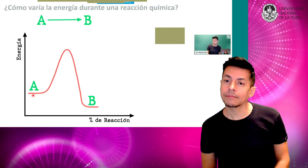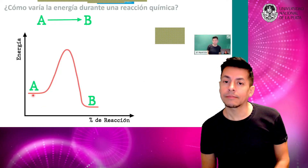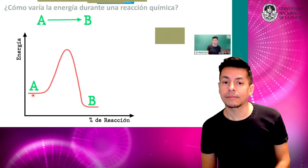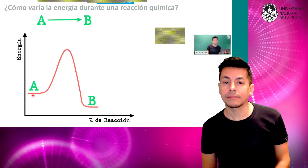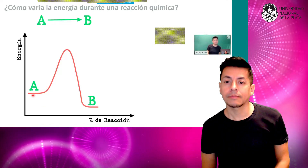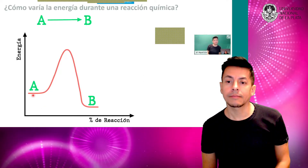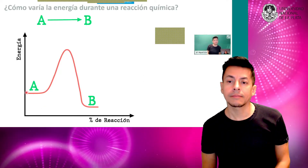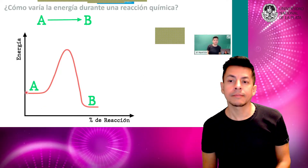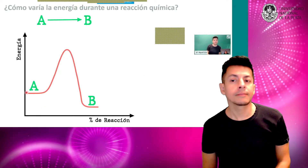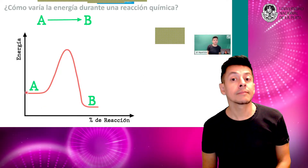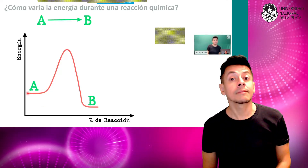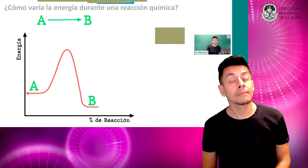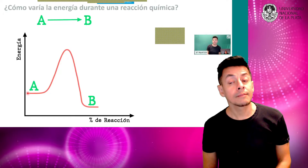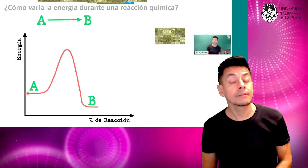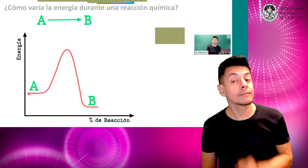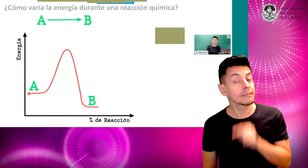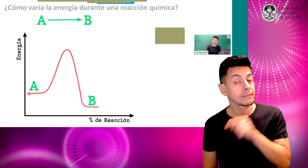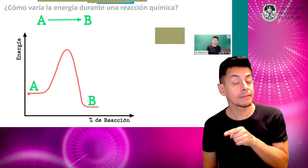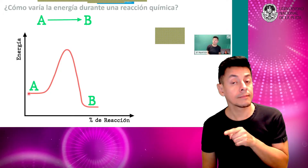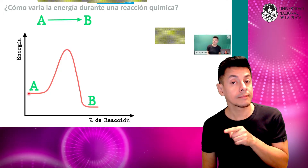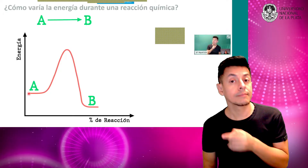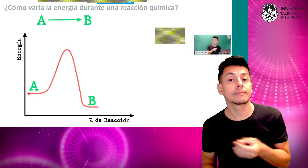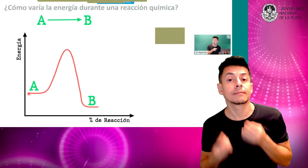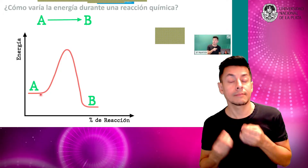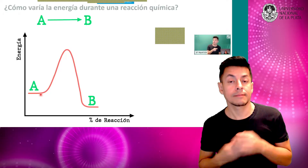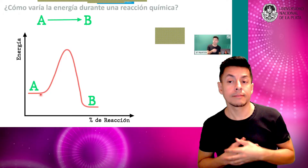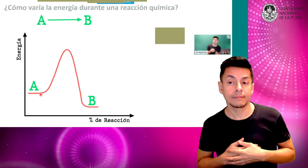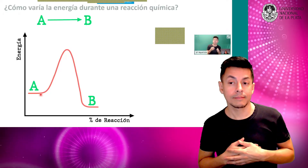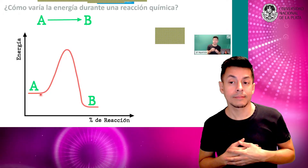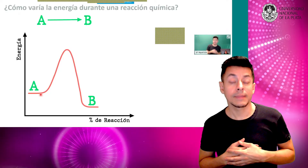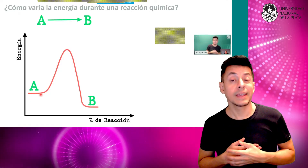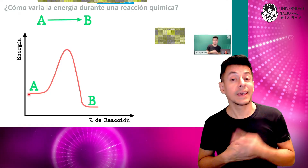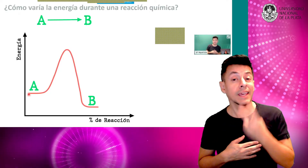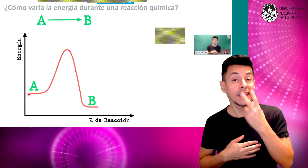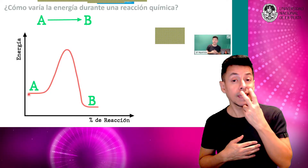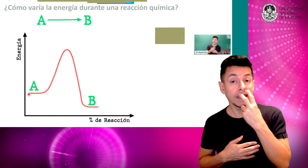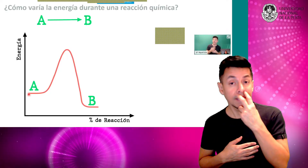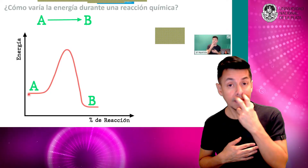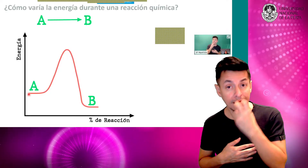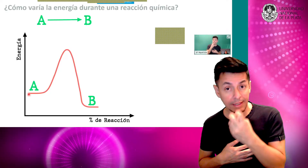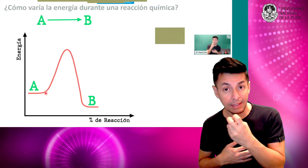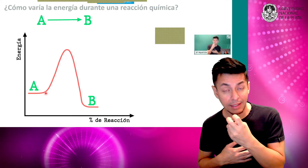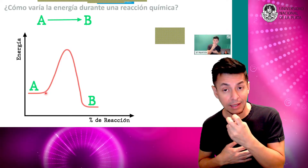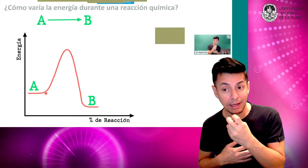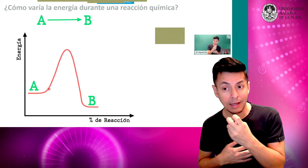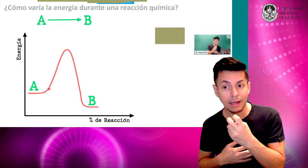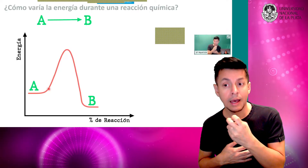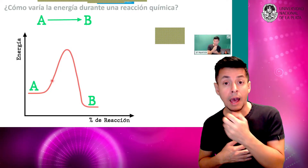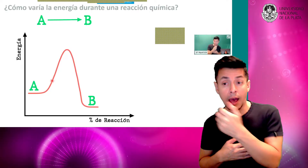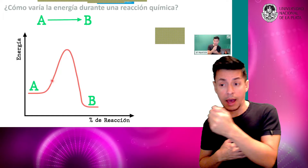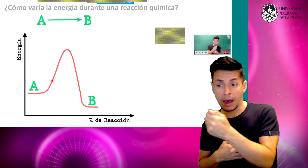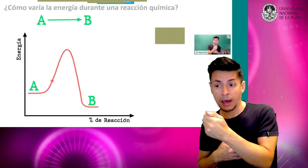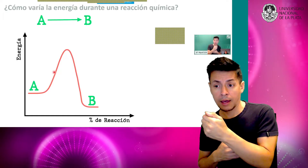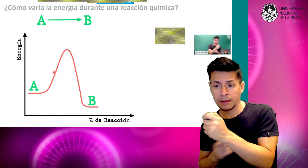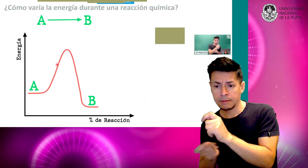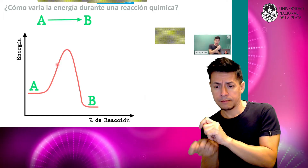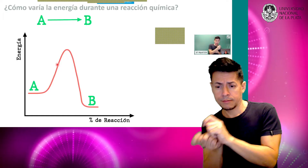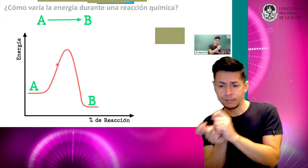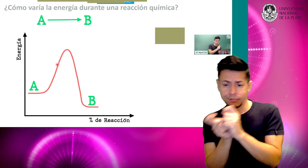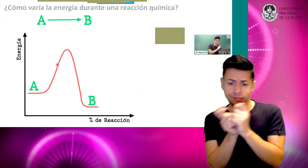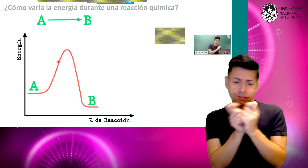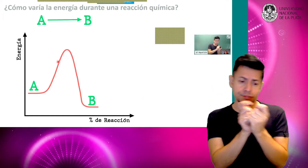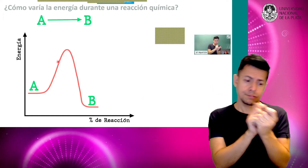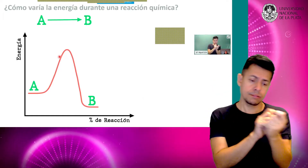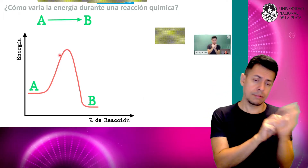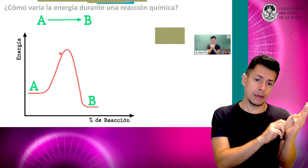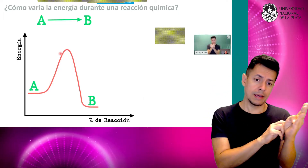Lo que sucede en las reacciones es que la energía, a medida que A se va transformando en B, va aumentando,